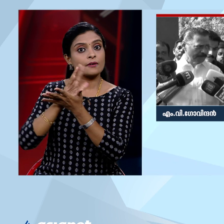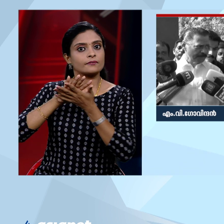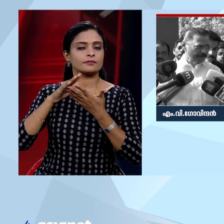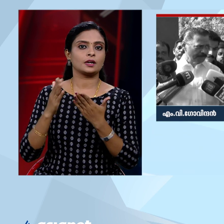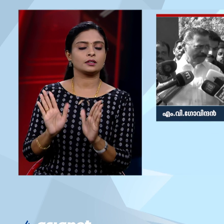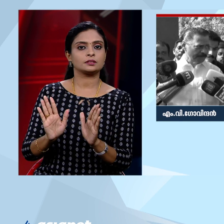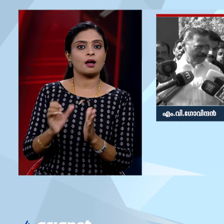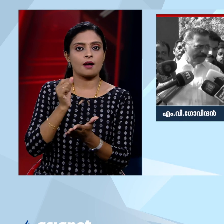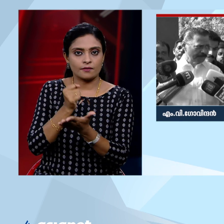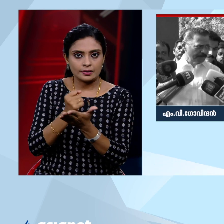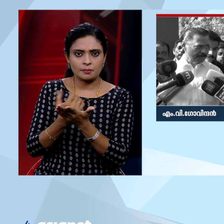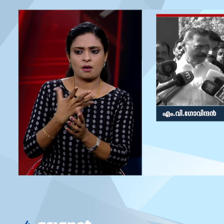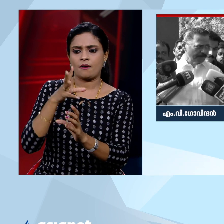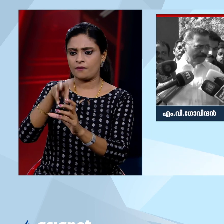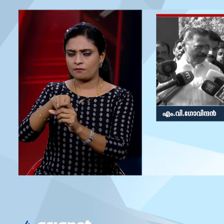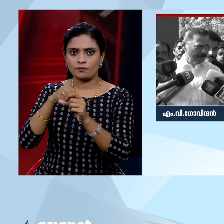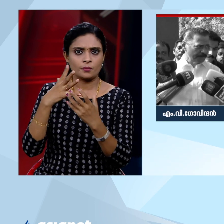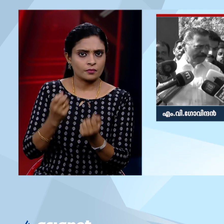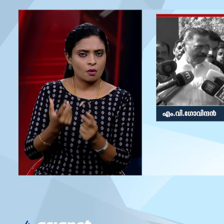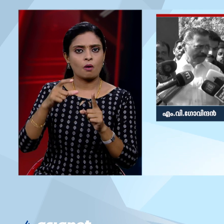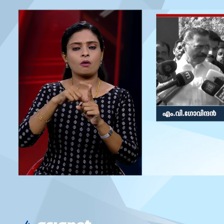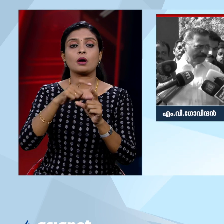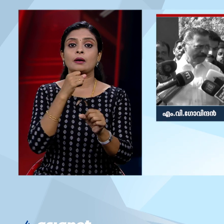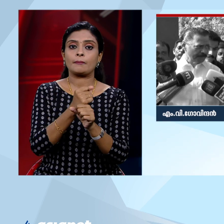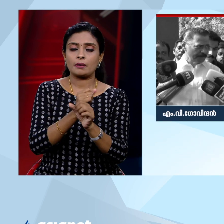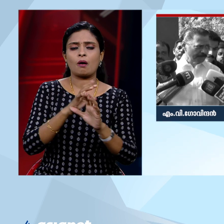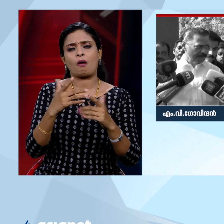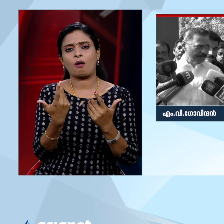ആവശ്യമായിട്ടുള്ള ഇടപെടൽ കേന്ദ്ര സർക്കാരിൻ്റെ ഭാഗത്തു നിന്ന്